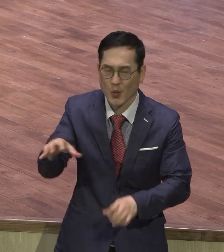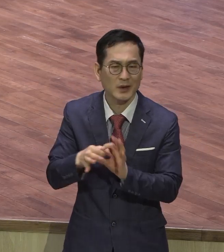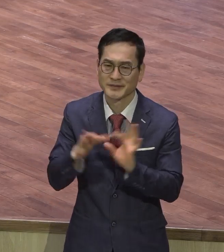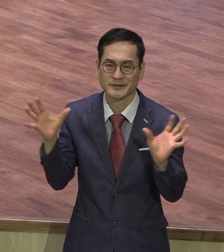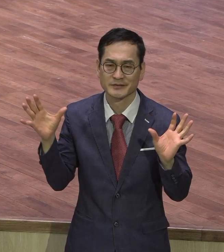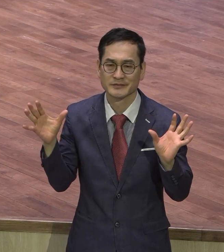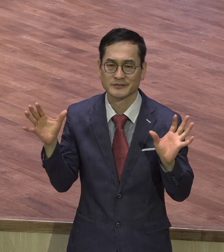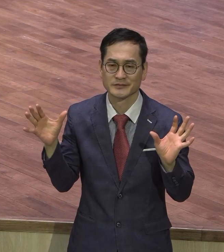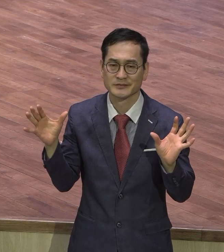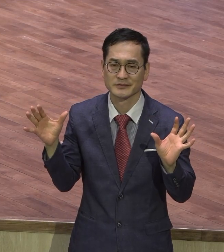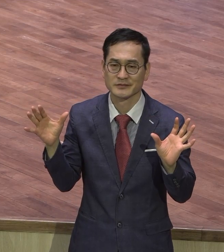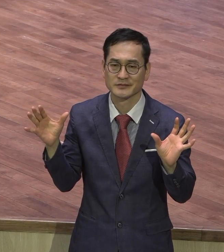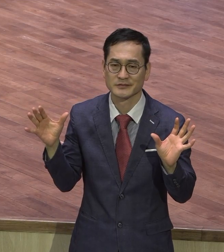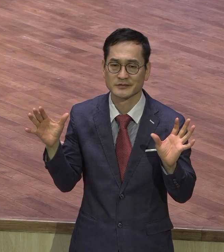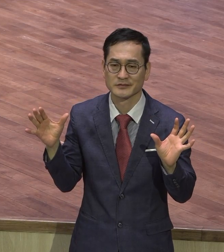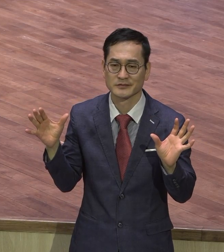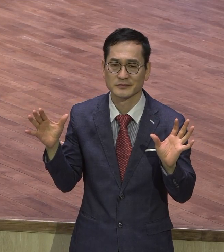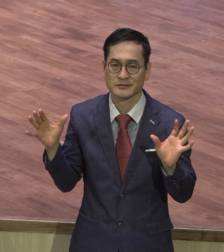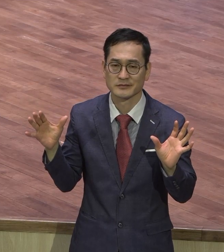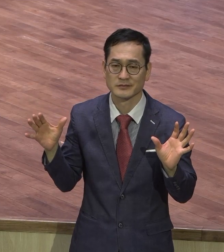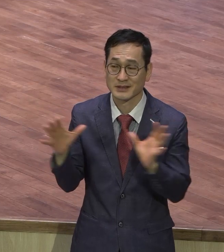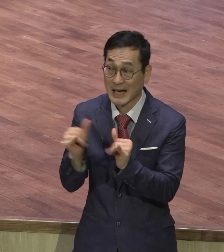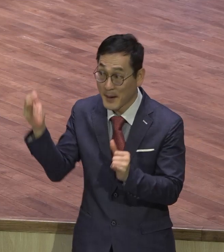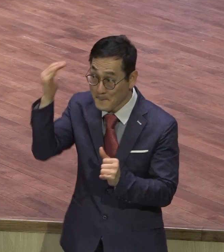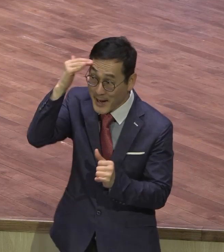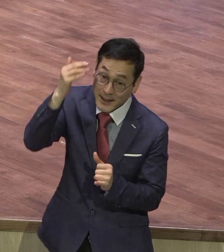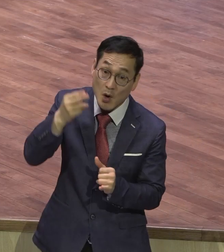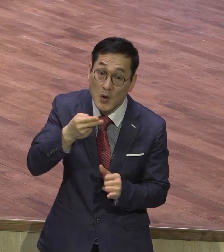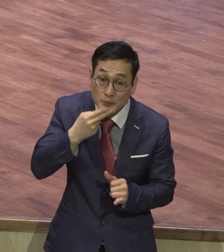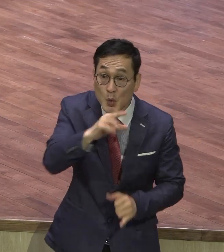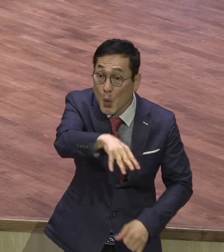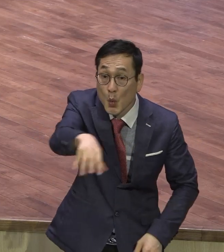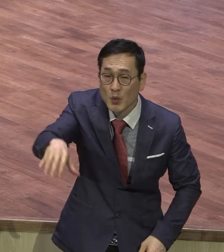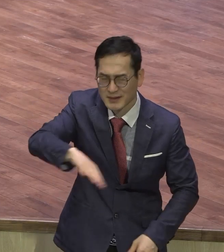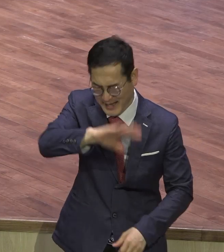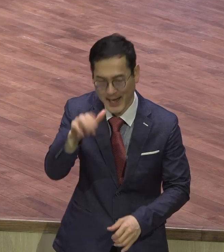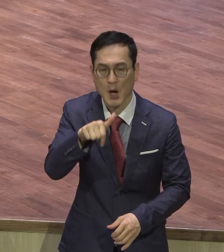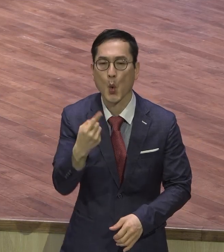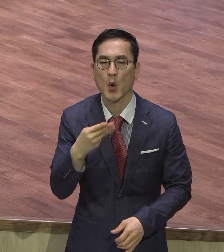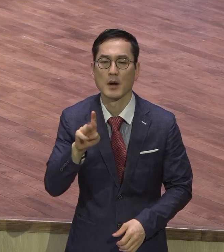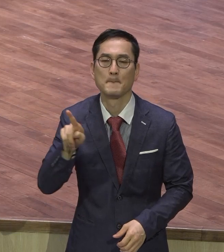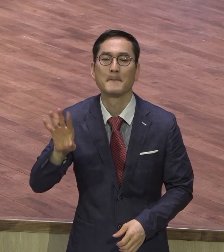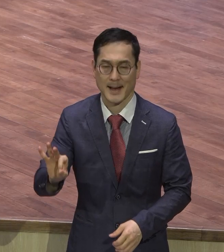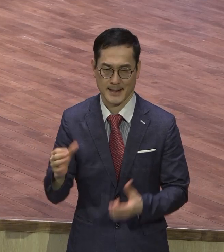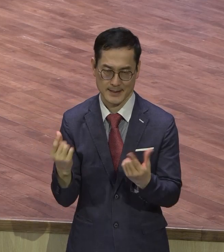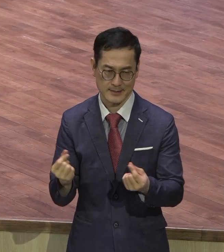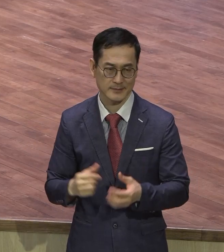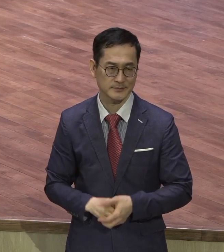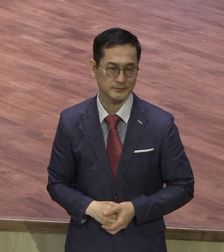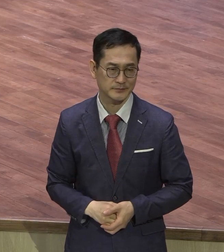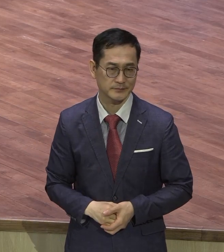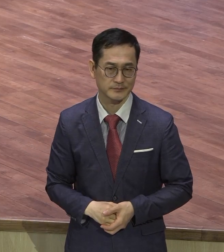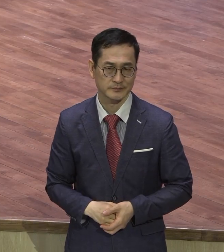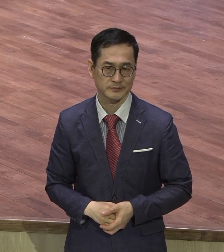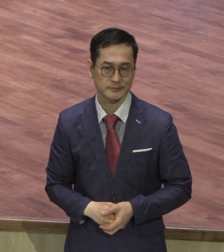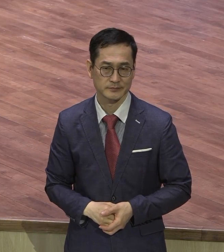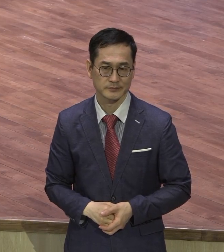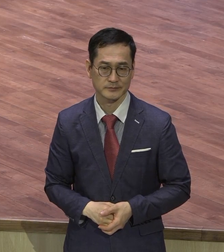어디서든지 우리는 골방 그것을 만들 수 있어요. 그게 뭐냐? 다른 사람에게 방해를 받지